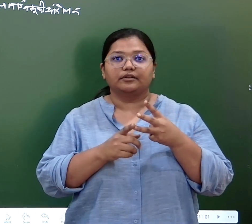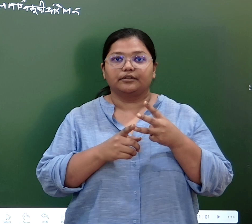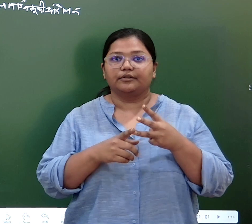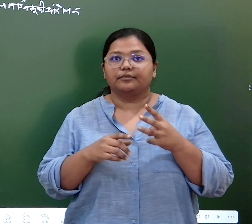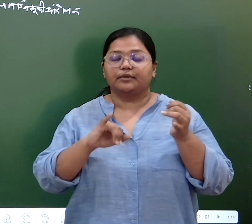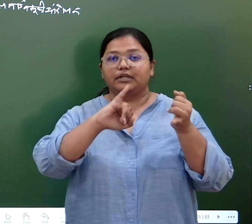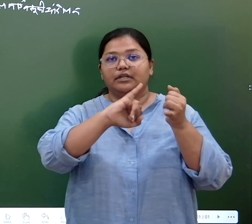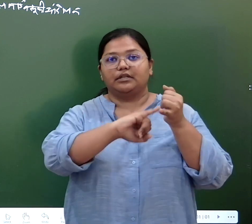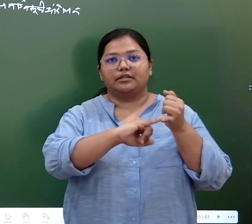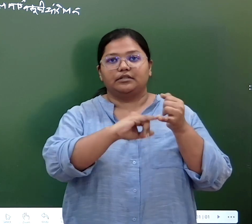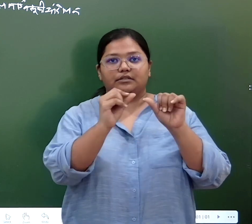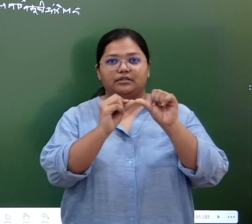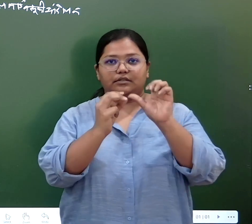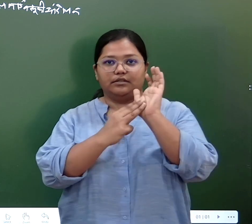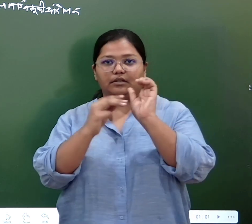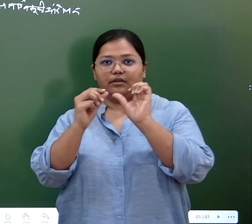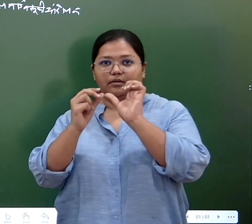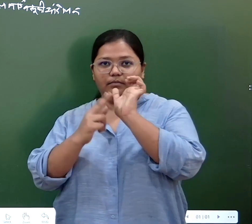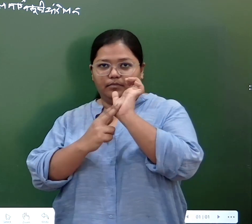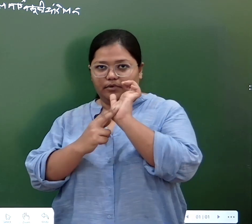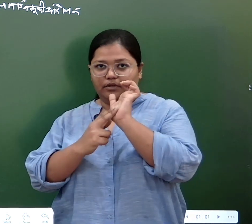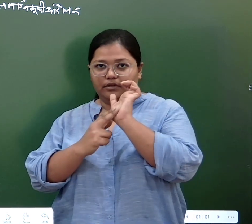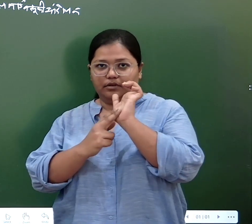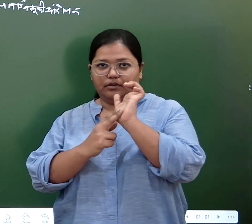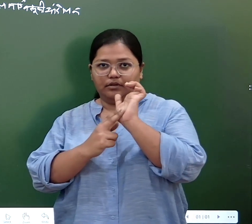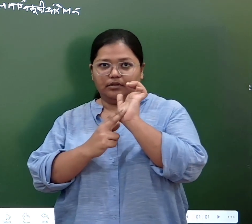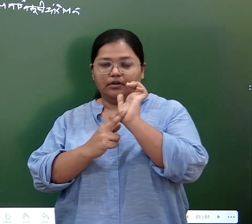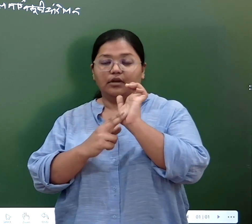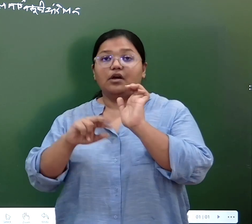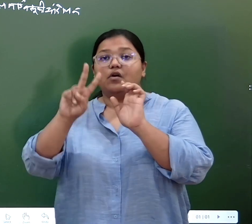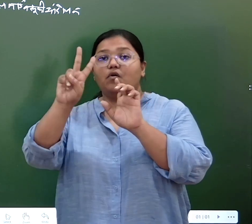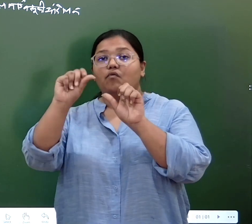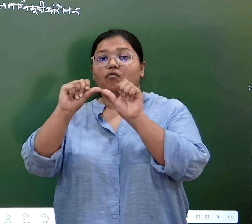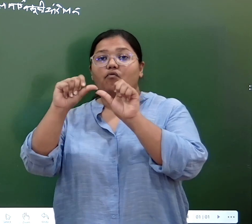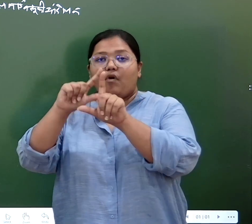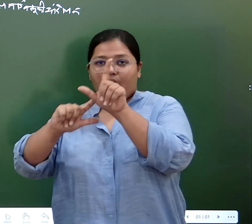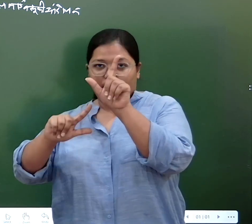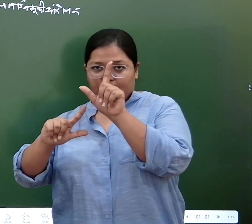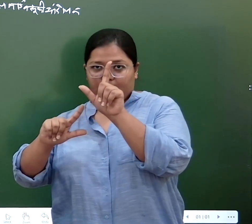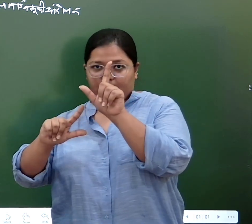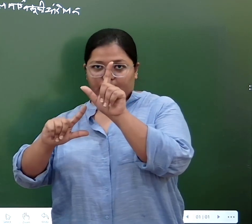समन्वयवादी था। ठीक, भक्ति आंदोलन का तीसरा जो चरण था